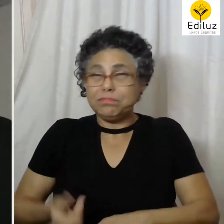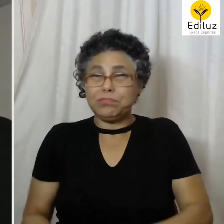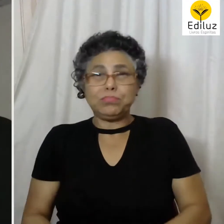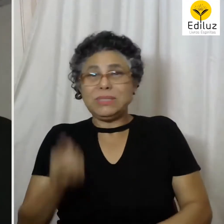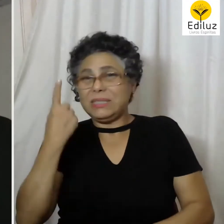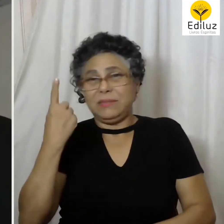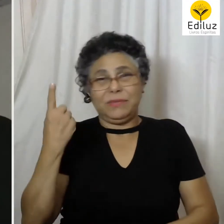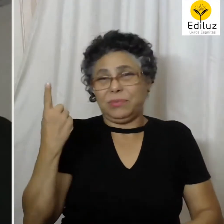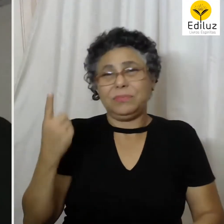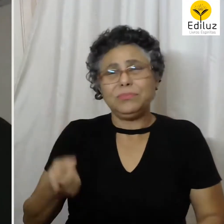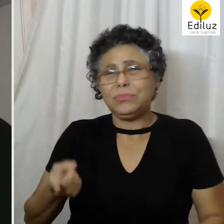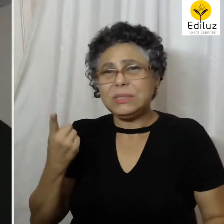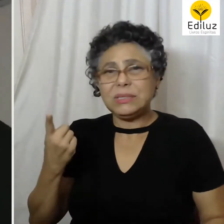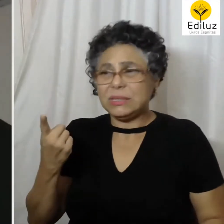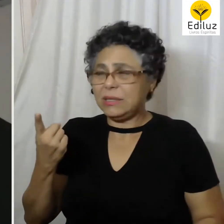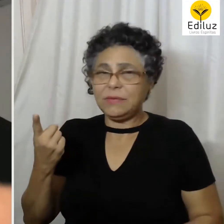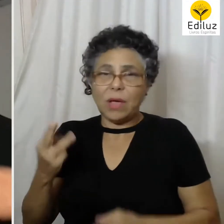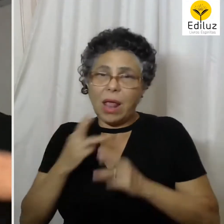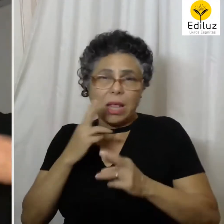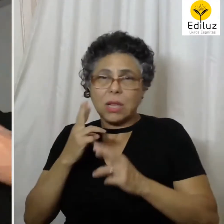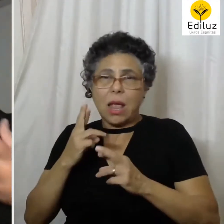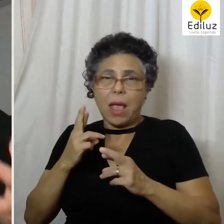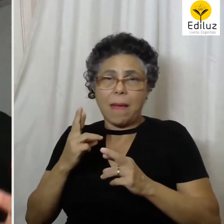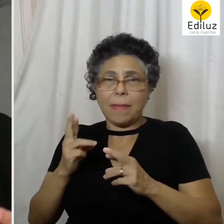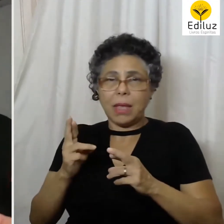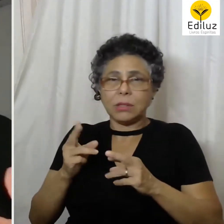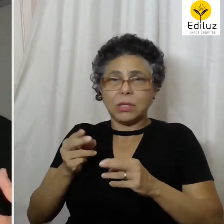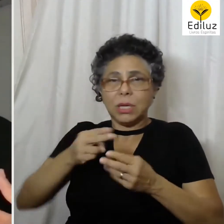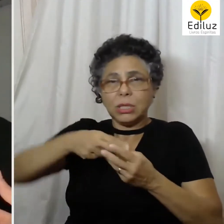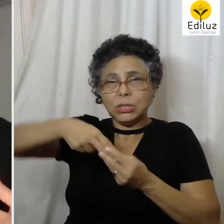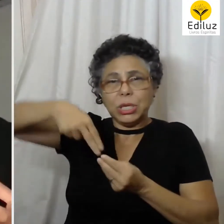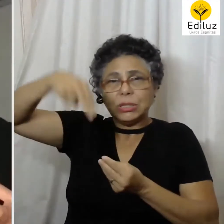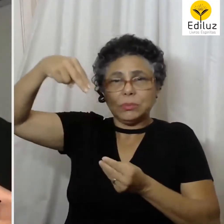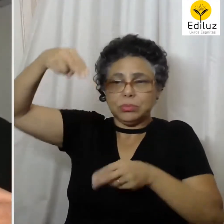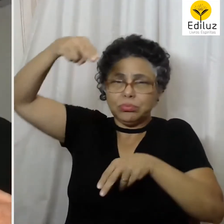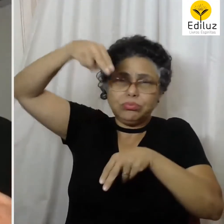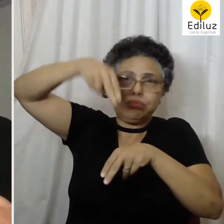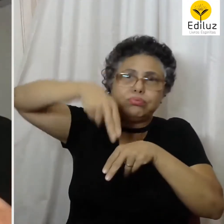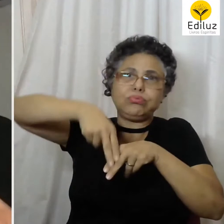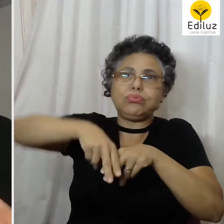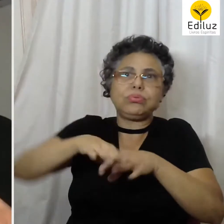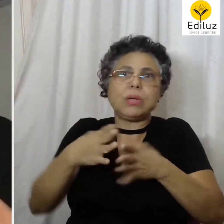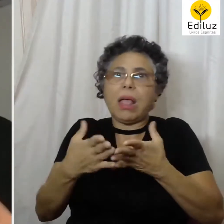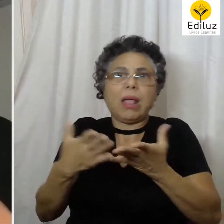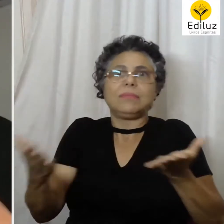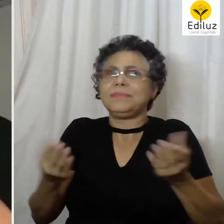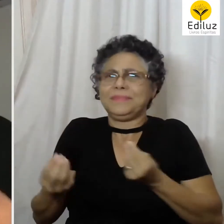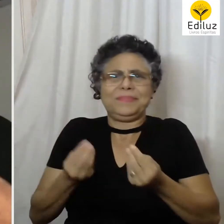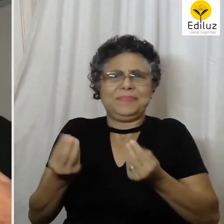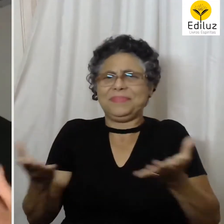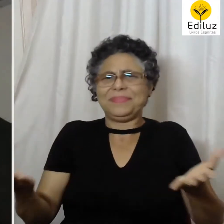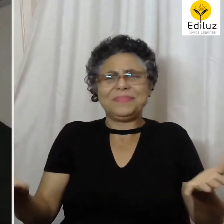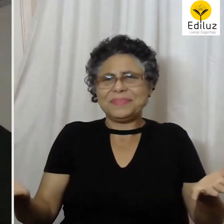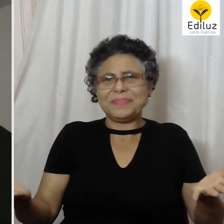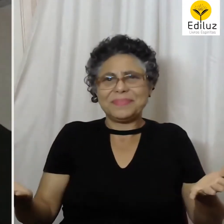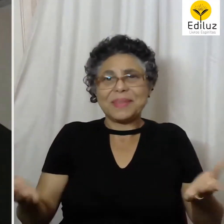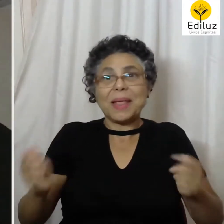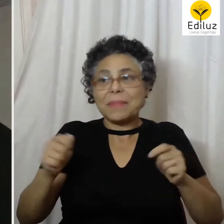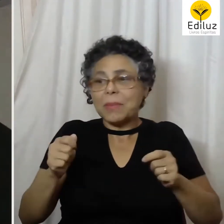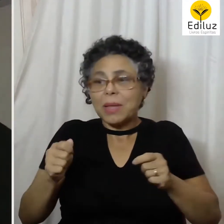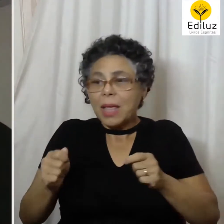encarnados, né? Há uma sensação que produz uma percepção